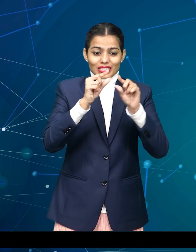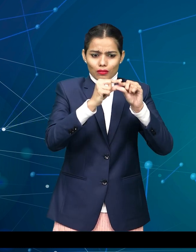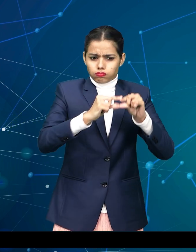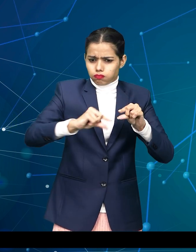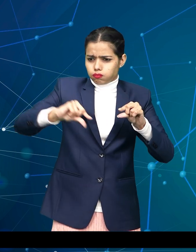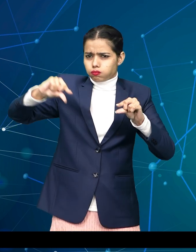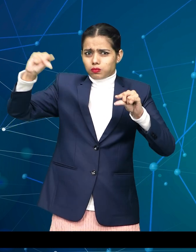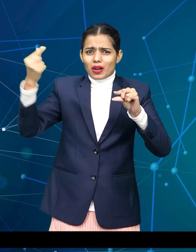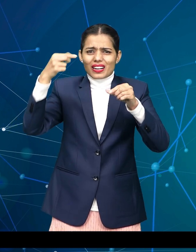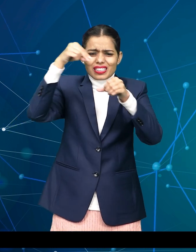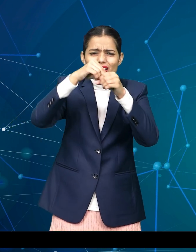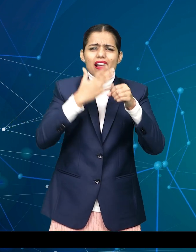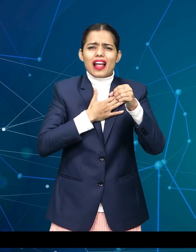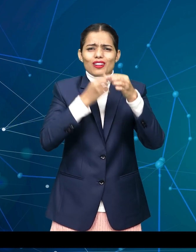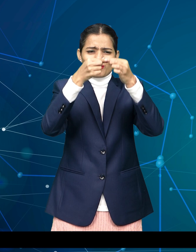ವಿದ್ಯುತ್ ಸಾಮರ್ಥ್ಯ,